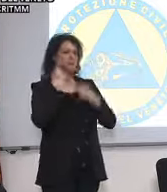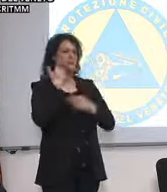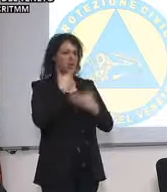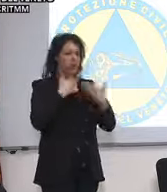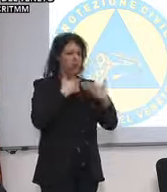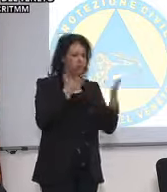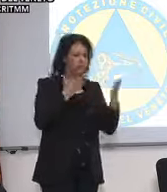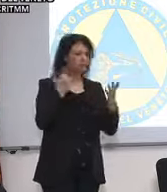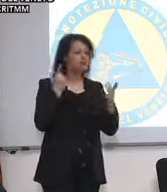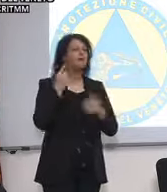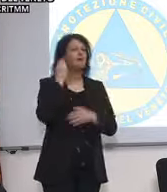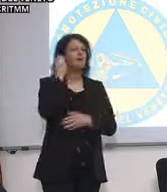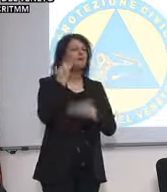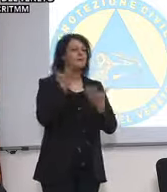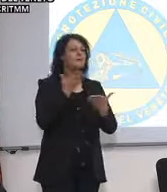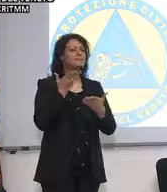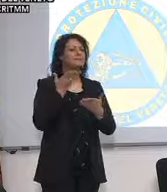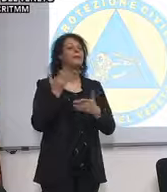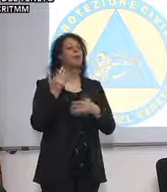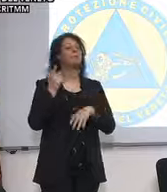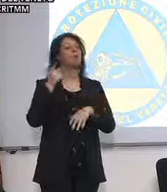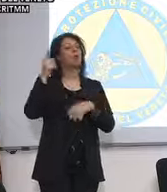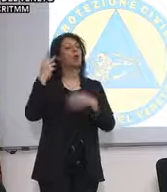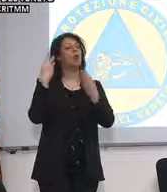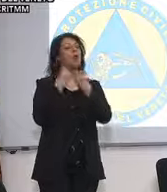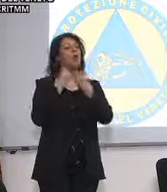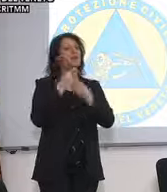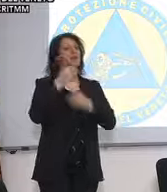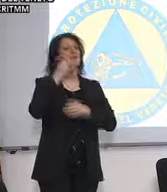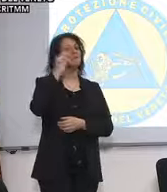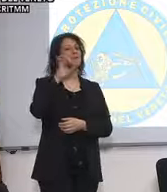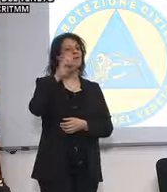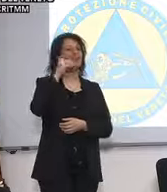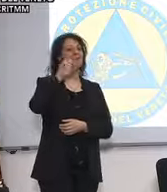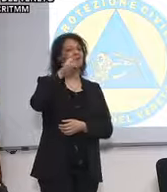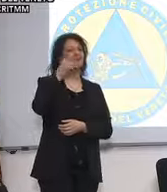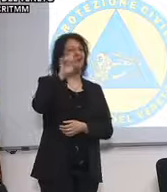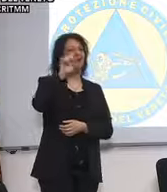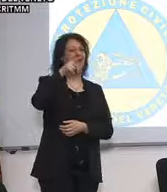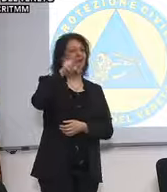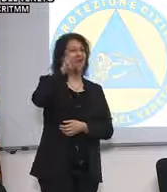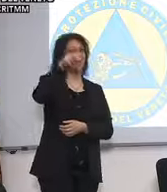pensa della forzatura del collega Federica in Friuli Venezia Giulia? Che forzatura?